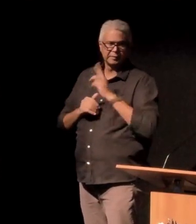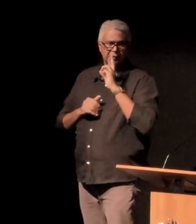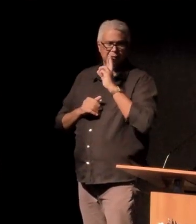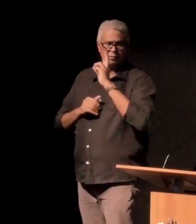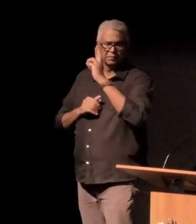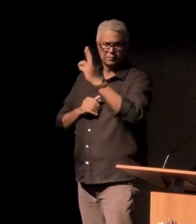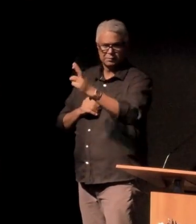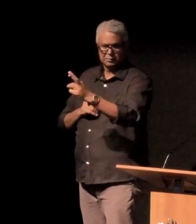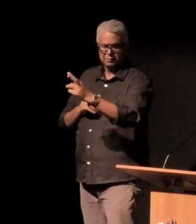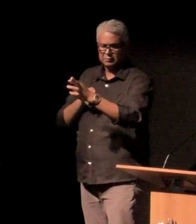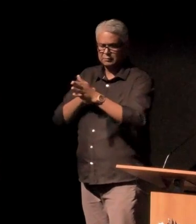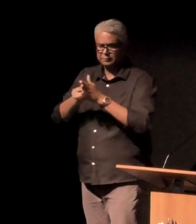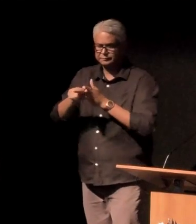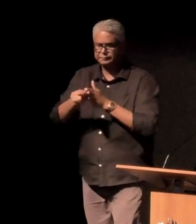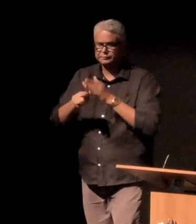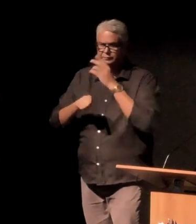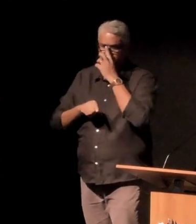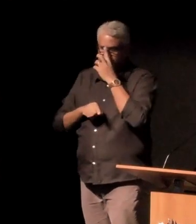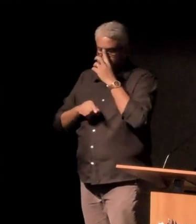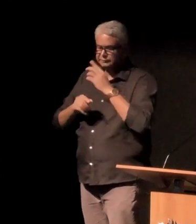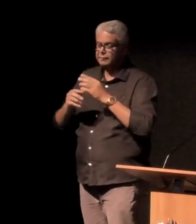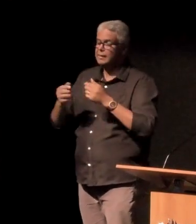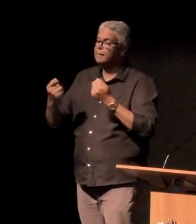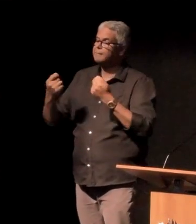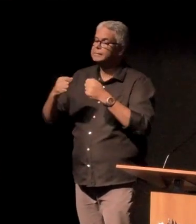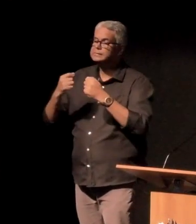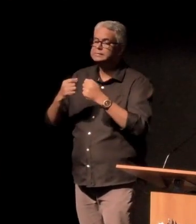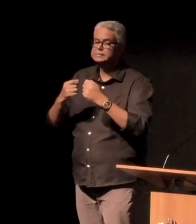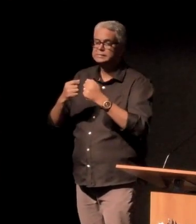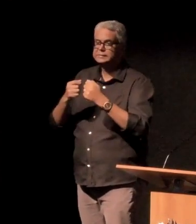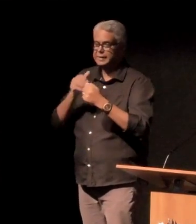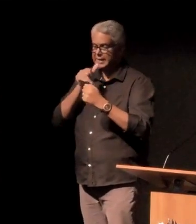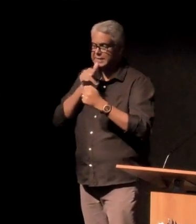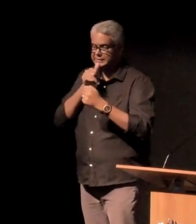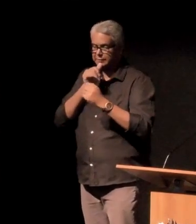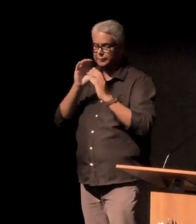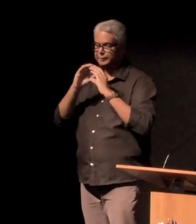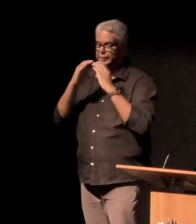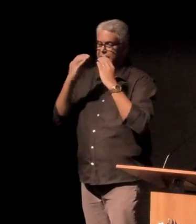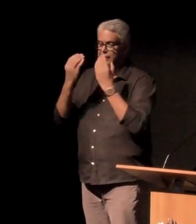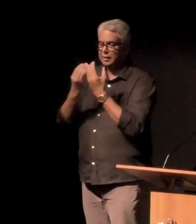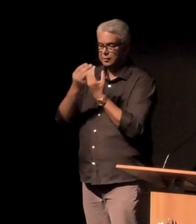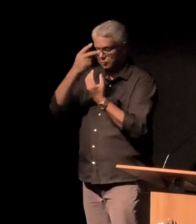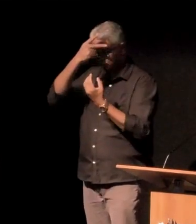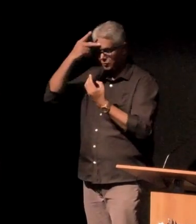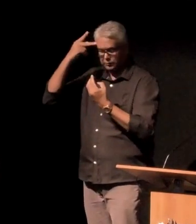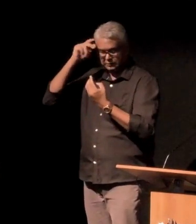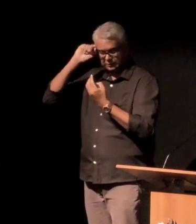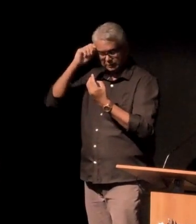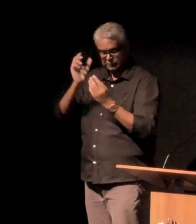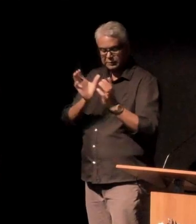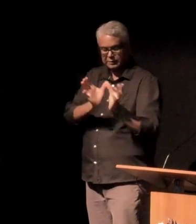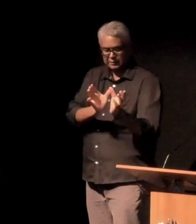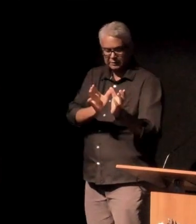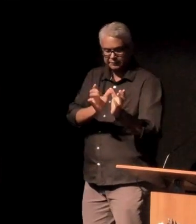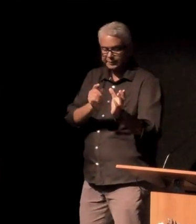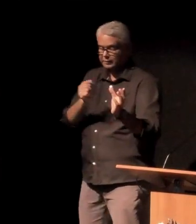pergunta é necessário se aproximar da comunidade né da escola